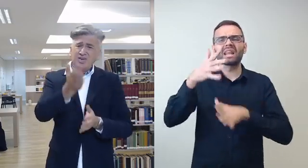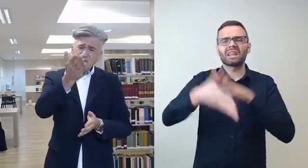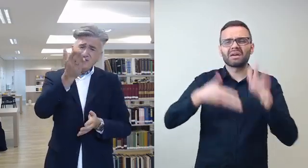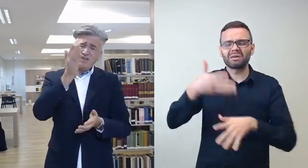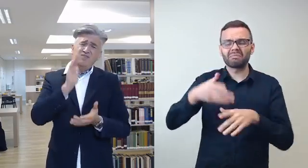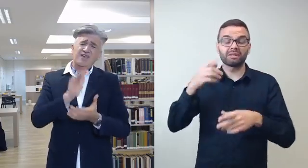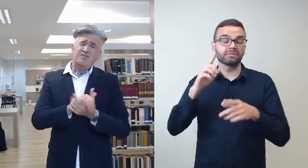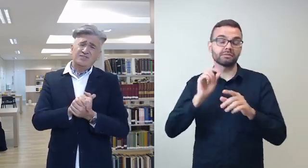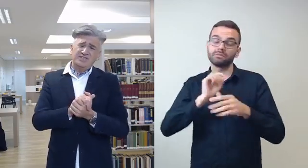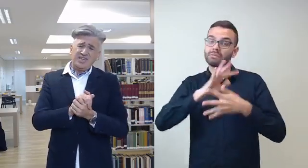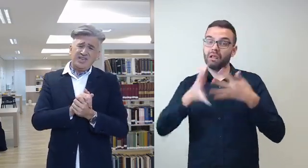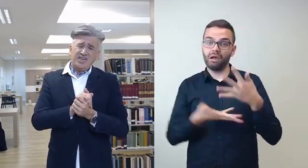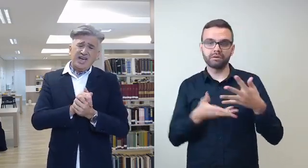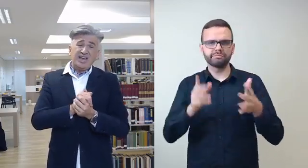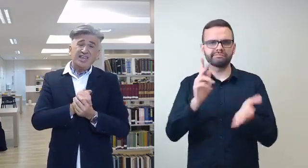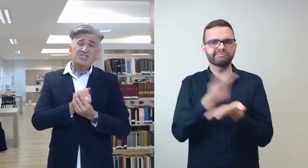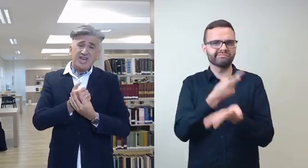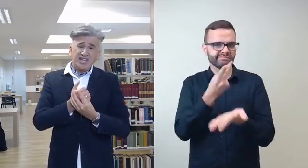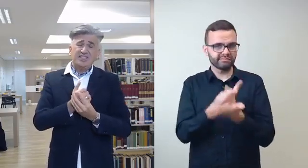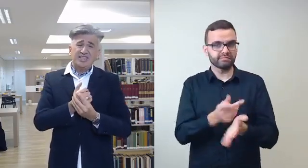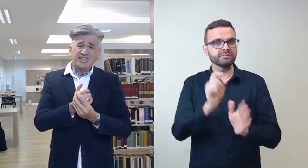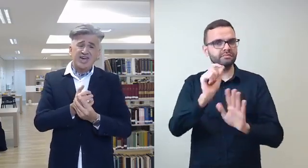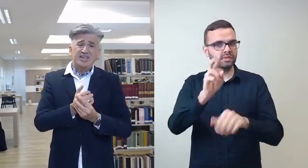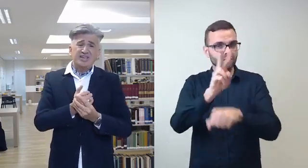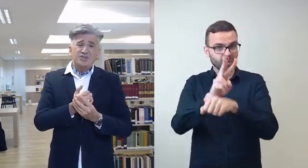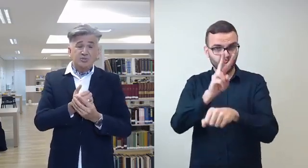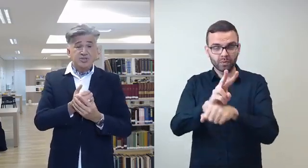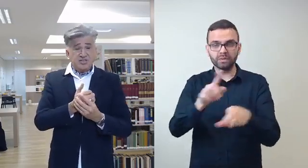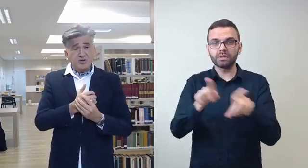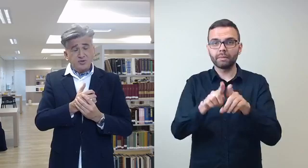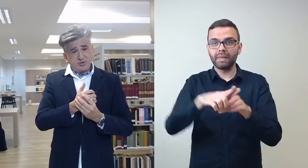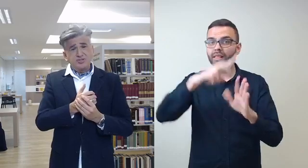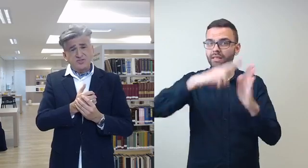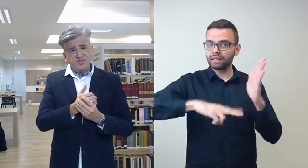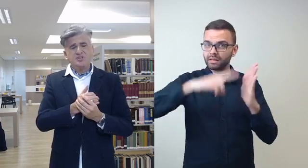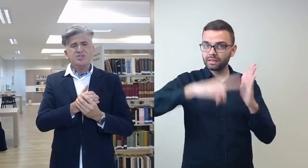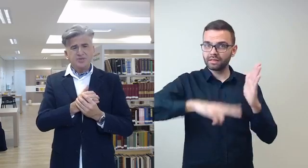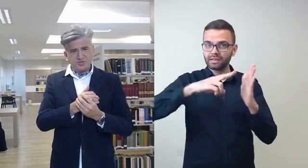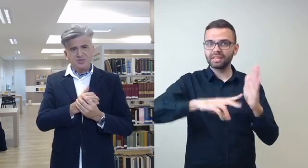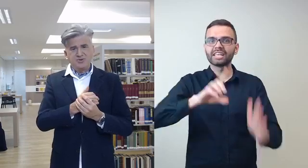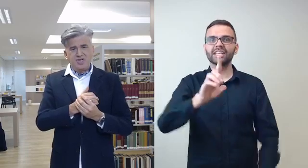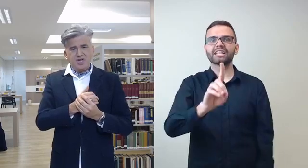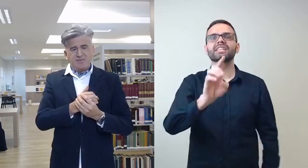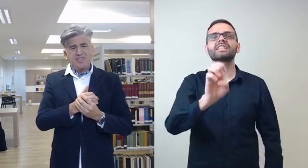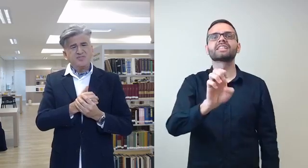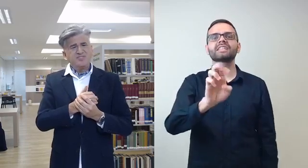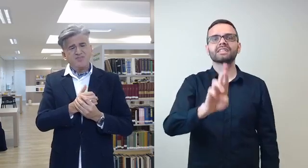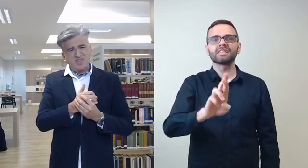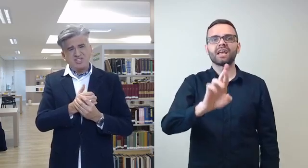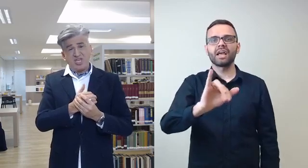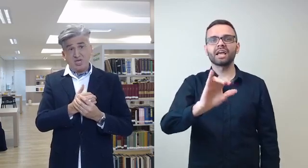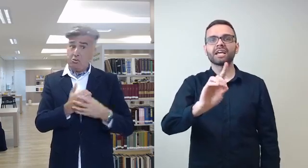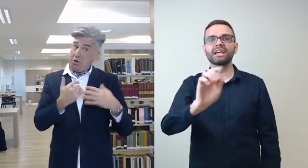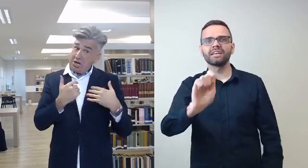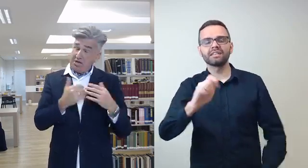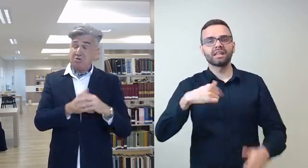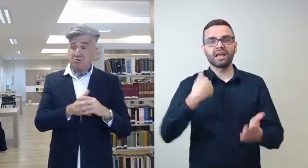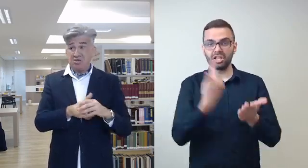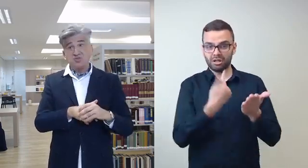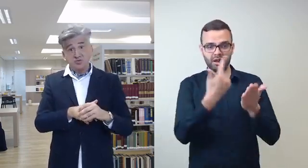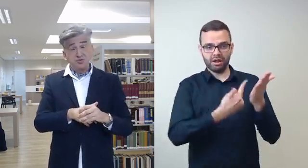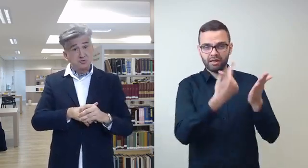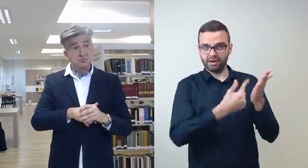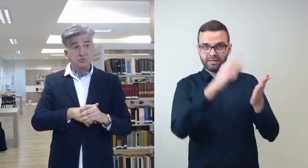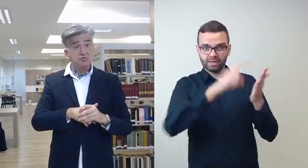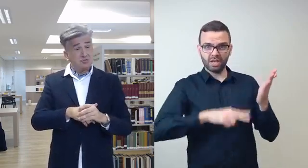Eu quero desafiar você a ler Jacques Derrida sobre desconstrutivismo linguístico, para que você veja. Eu